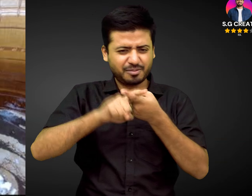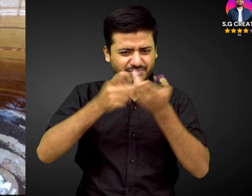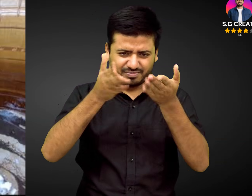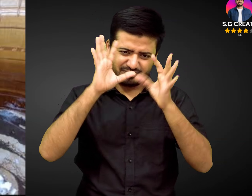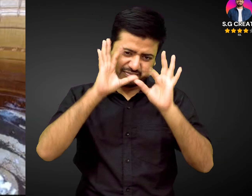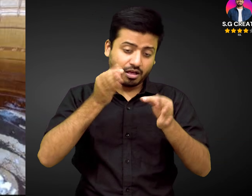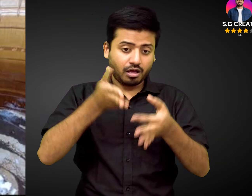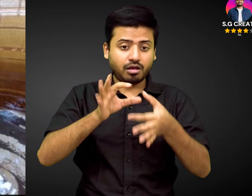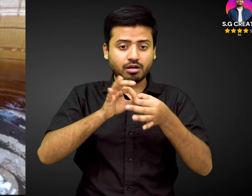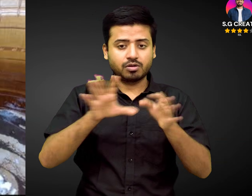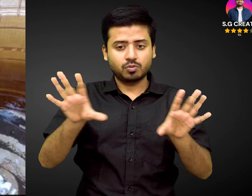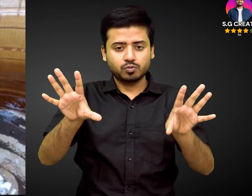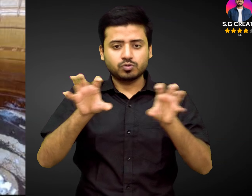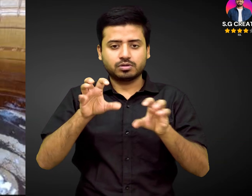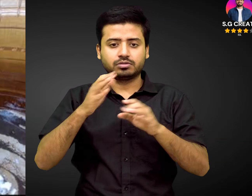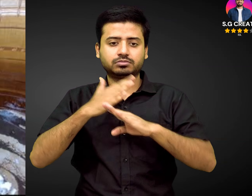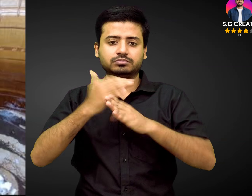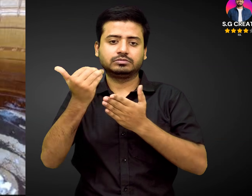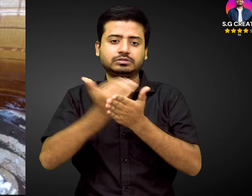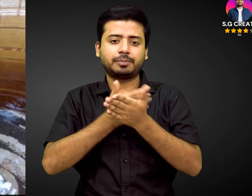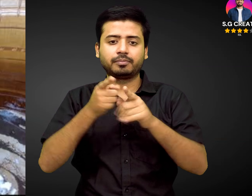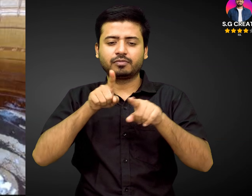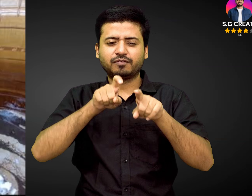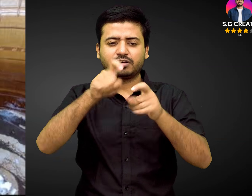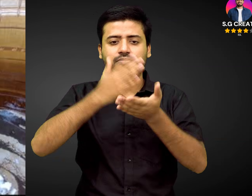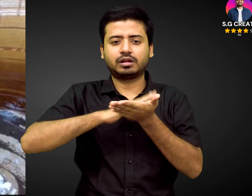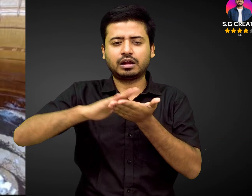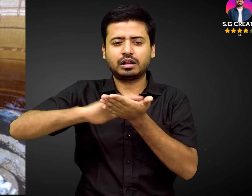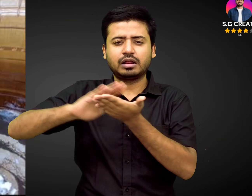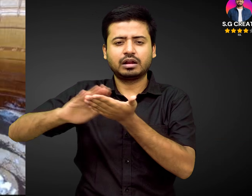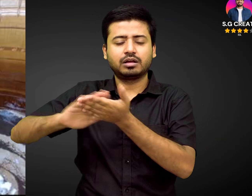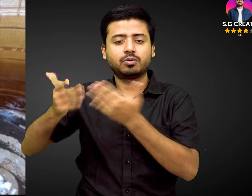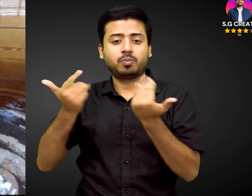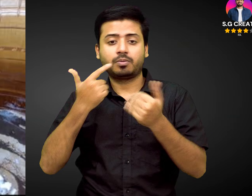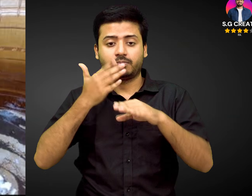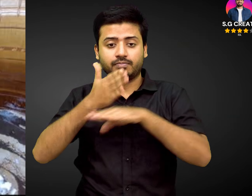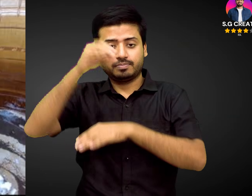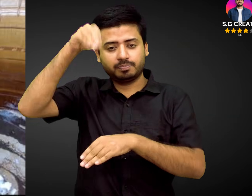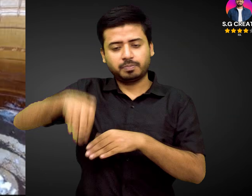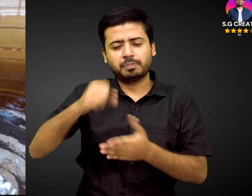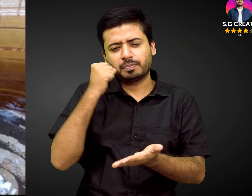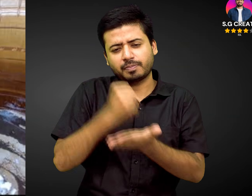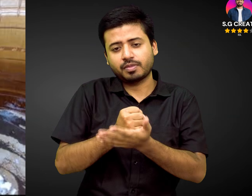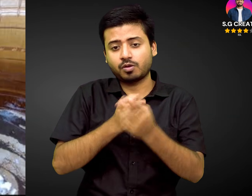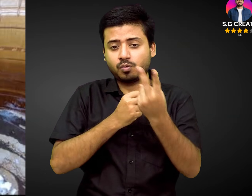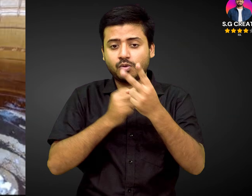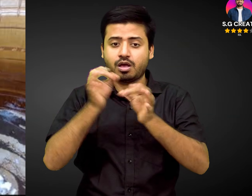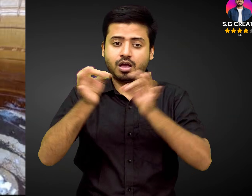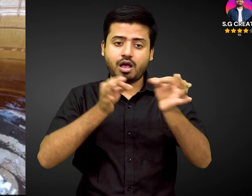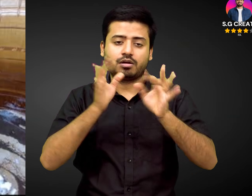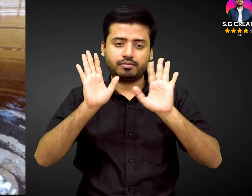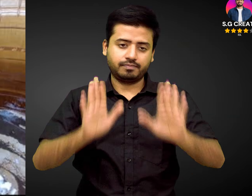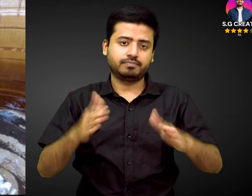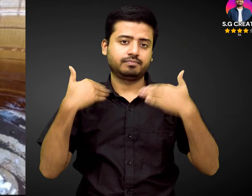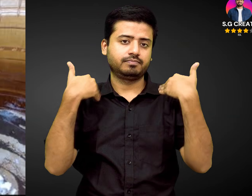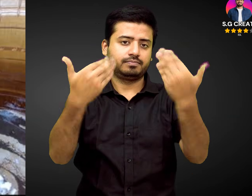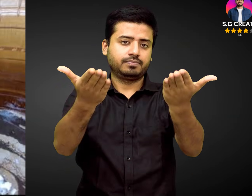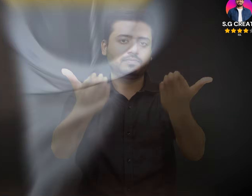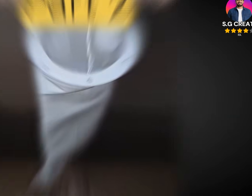chemical, carbon, dissolved organics, odors, colors highly effective replace every 3, for weeks synthetic, adsorbents, तो दोस्तों